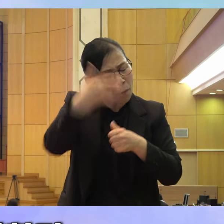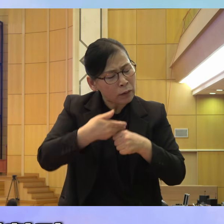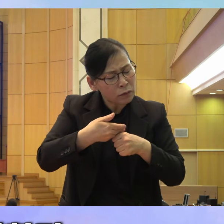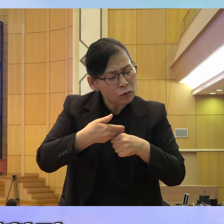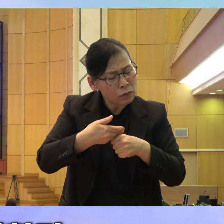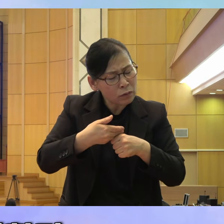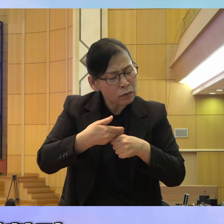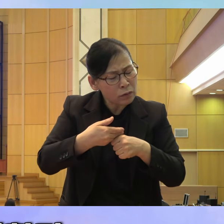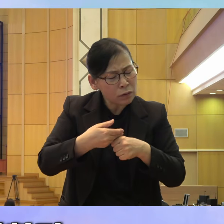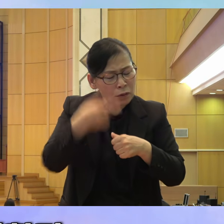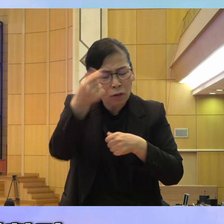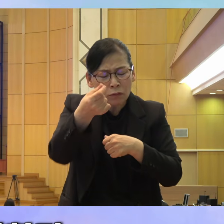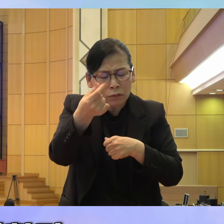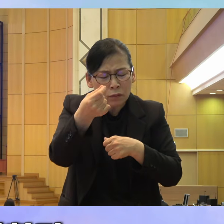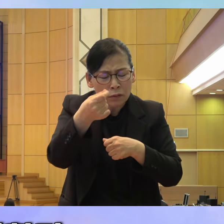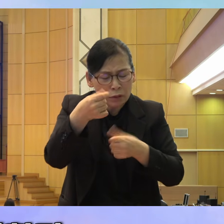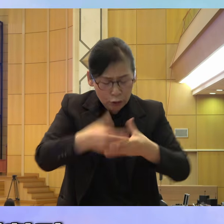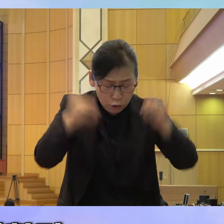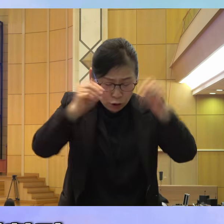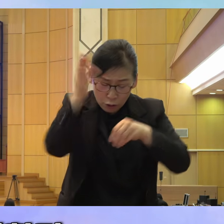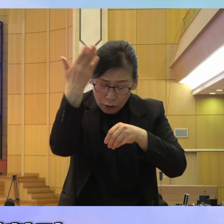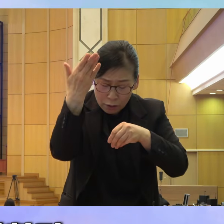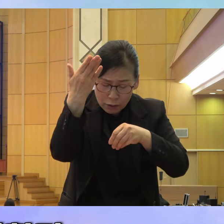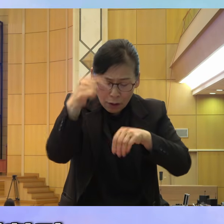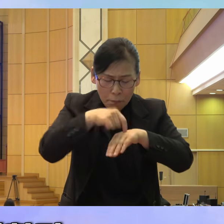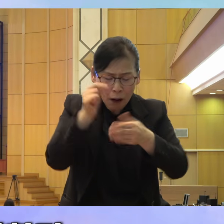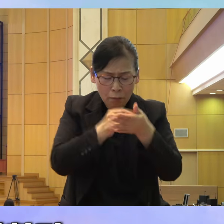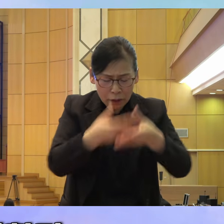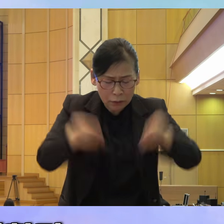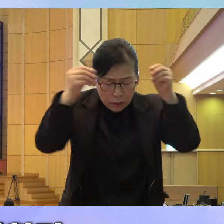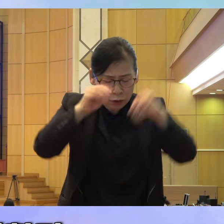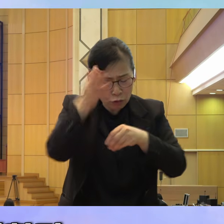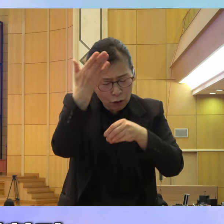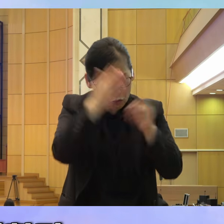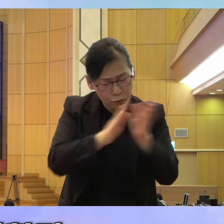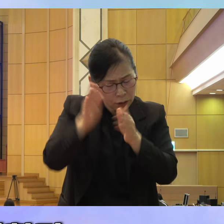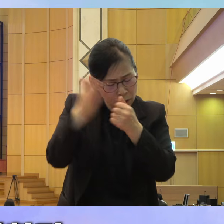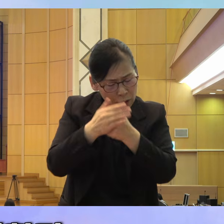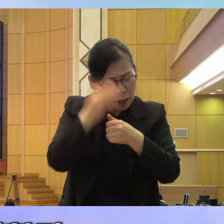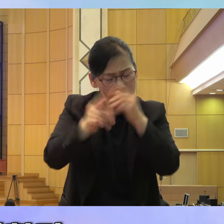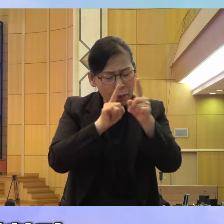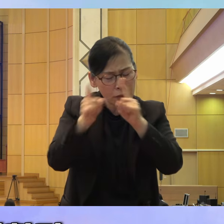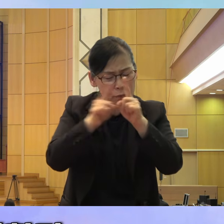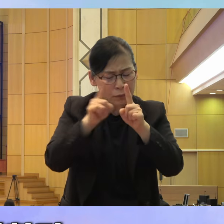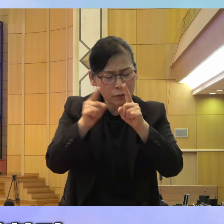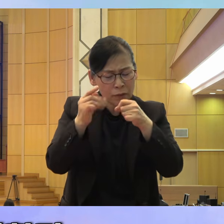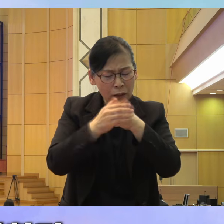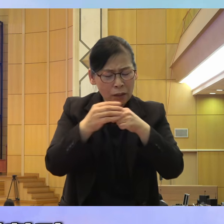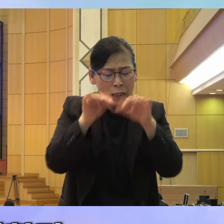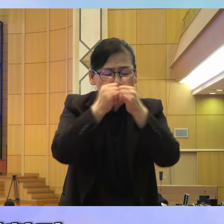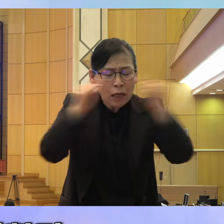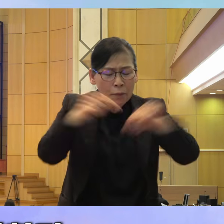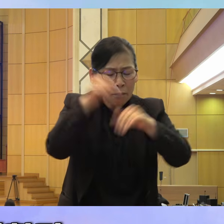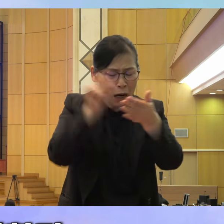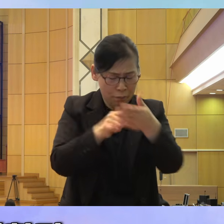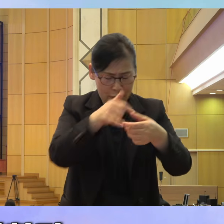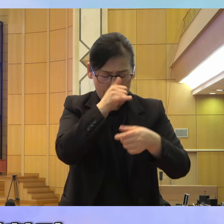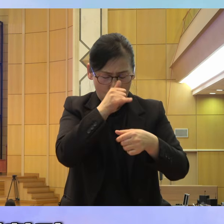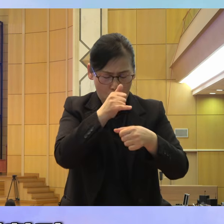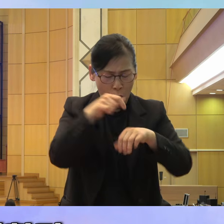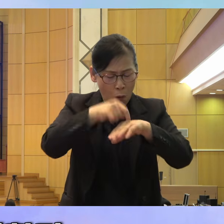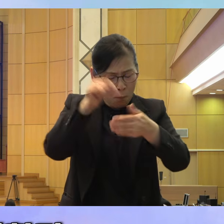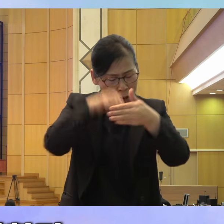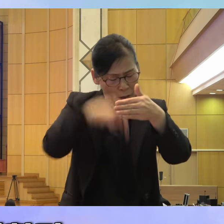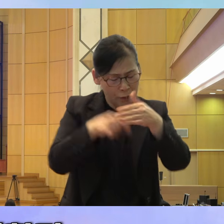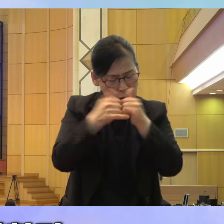수 있는 그런 그릇이 되었는지. 오늘 설교 말씀 서론에서 말하기를 사람은 마음이 있고